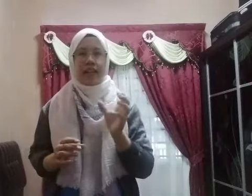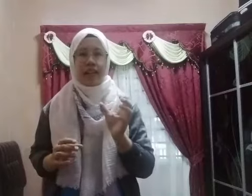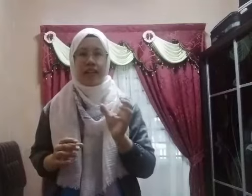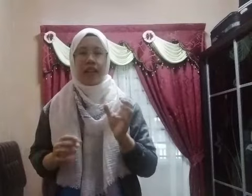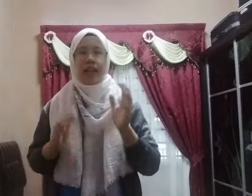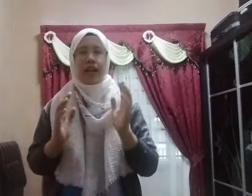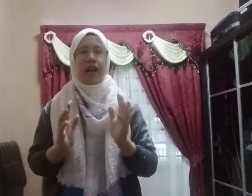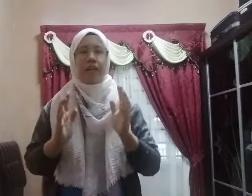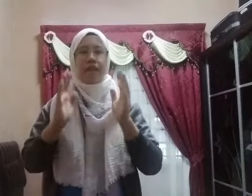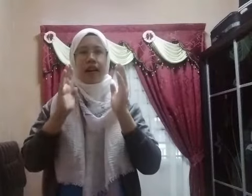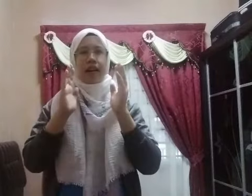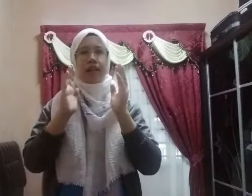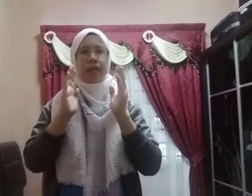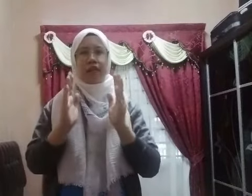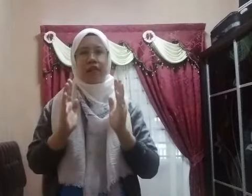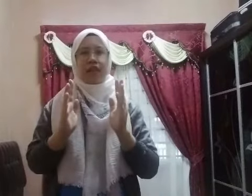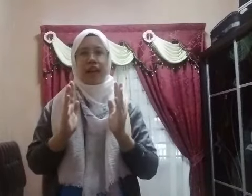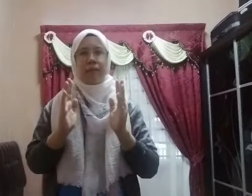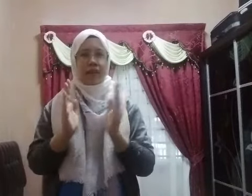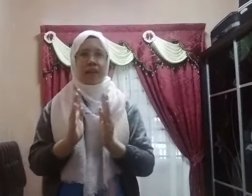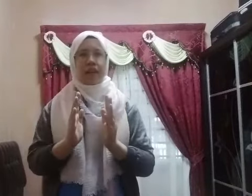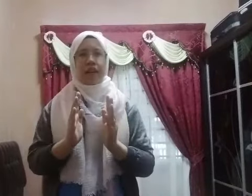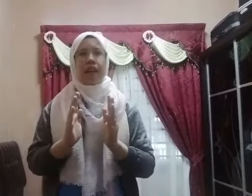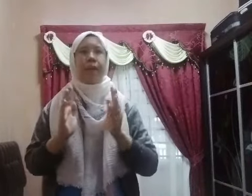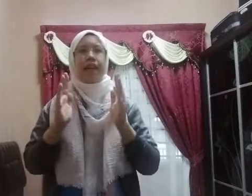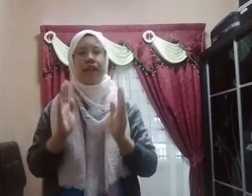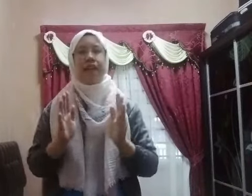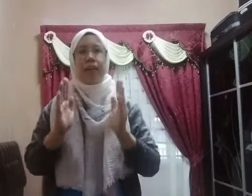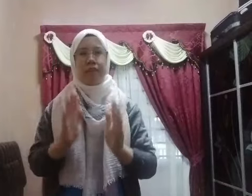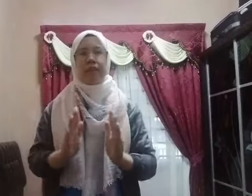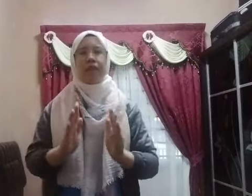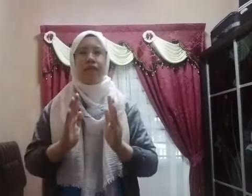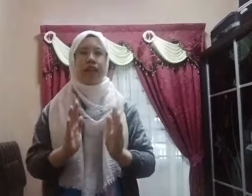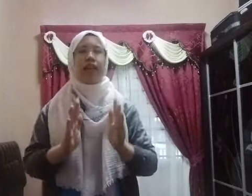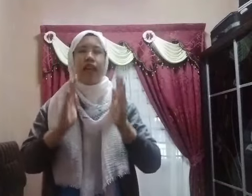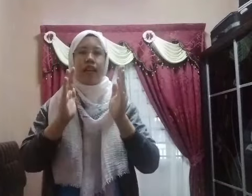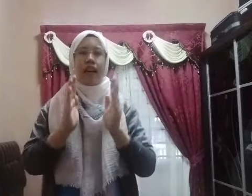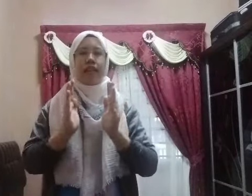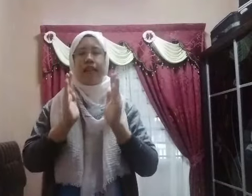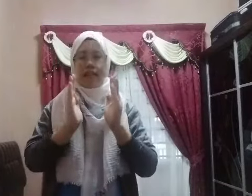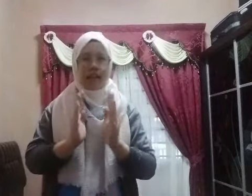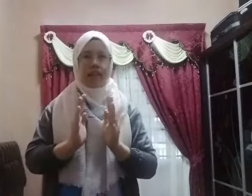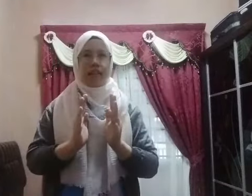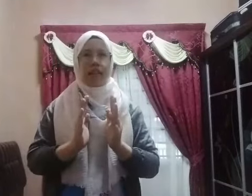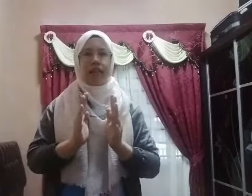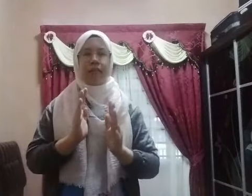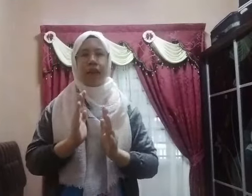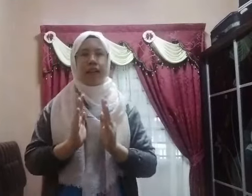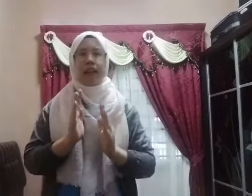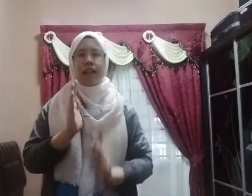direka dalam bentuk yang minimal, dalam saiz yang minimal. Maksudnya yang sedang-sedang je, di mana tak